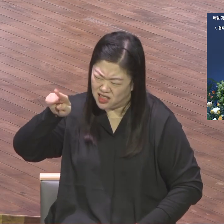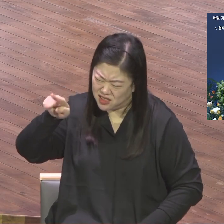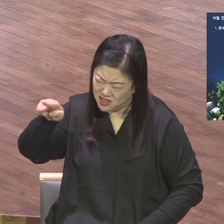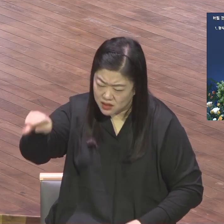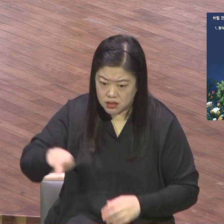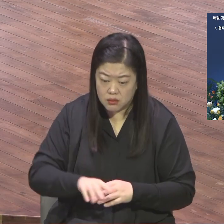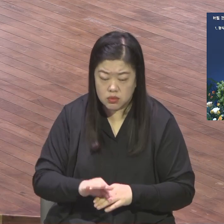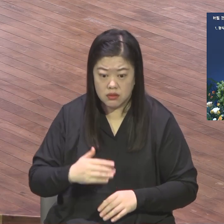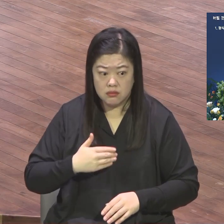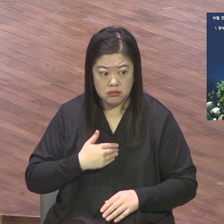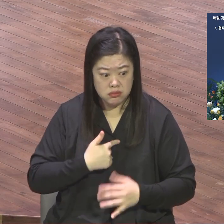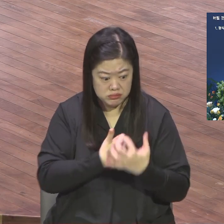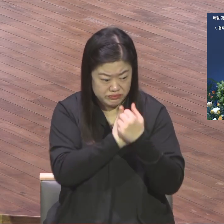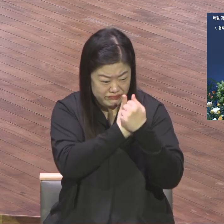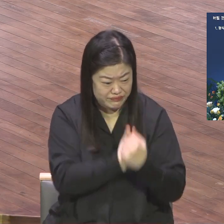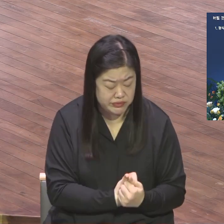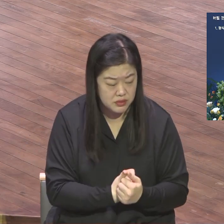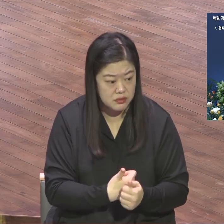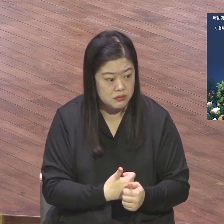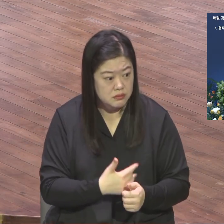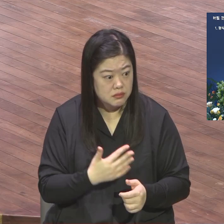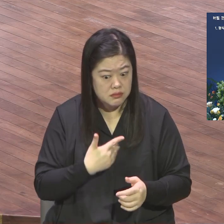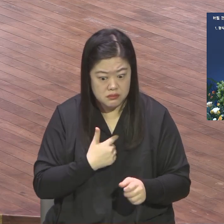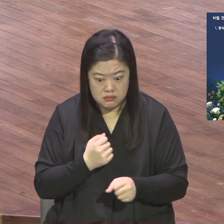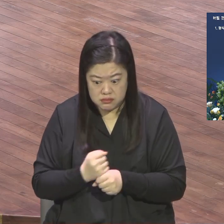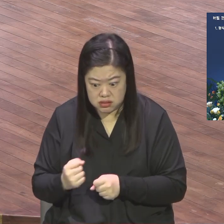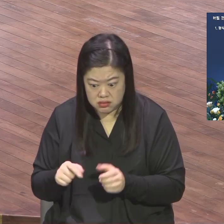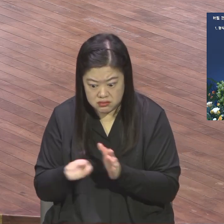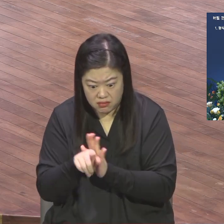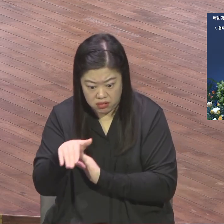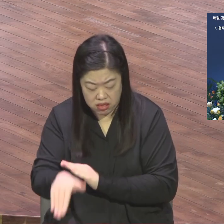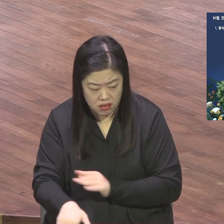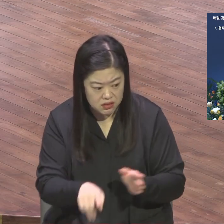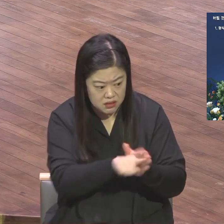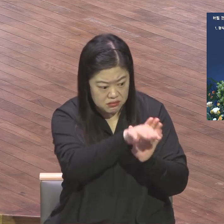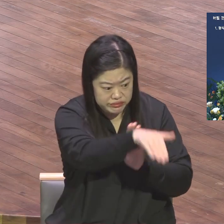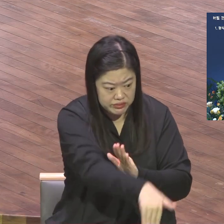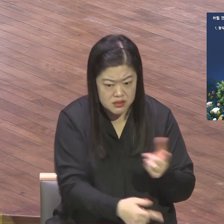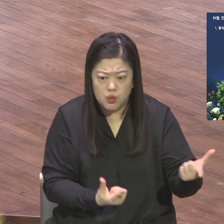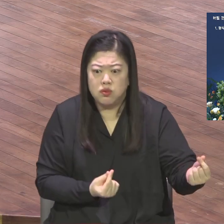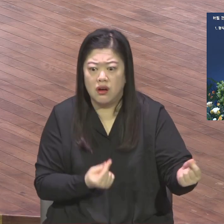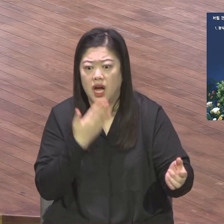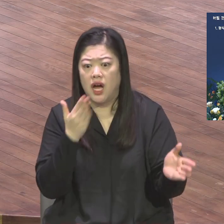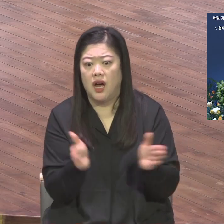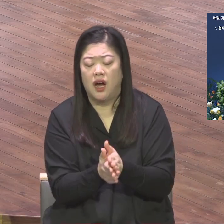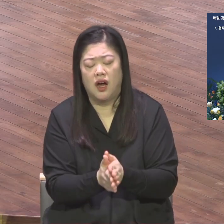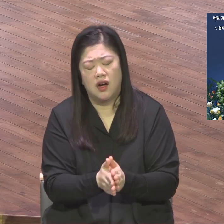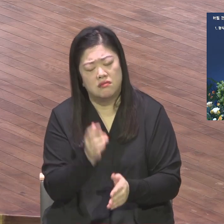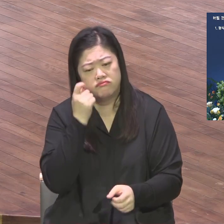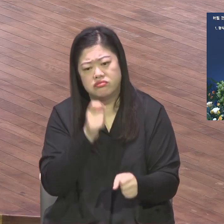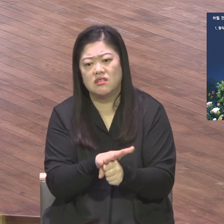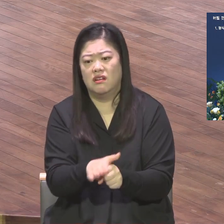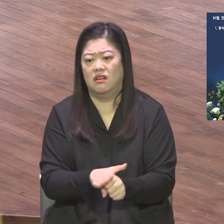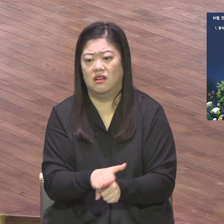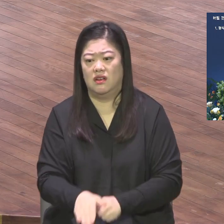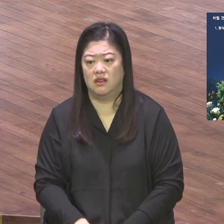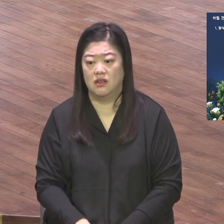되고 나도 안 되고 너도 안 되고 나도 안 되고 이 복음 율법 너 죽고 나 죽고거든요. 복음은 뭐예요? 나 살고 너